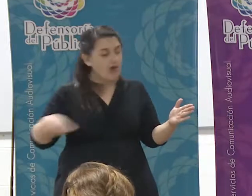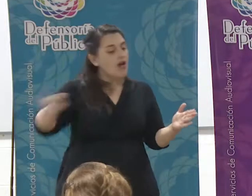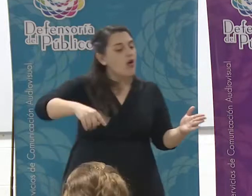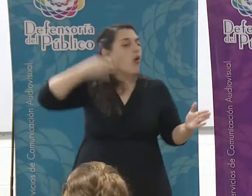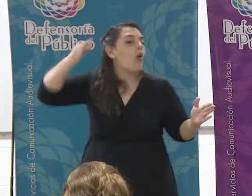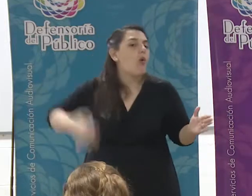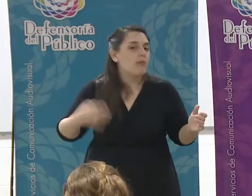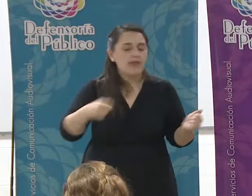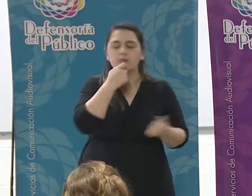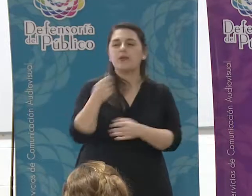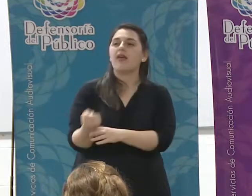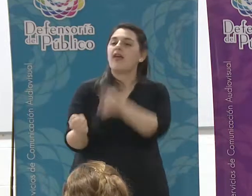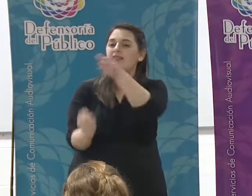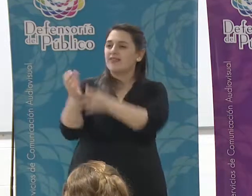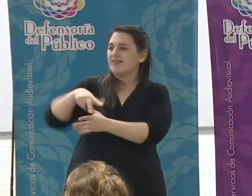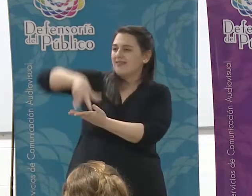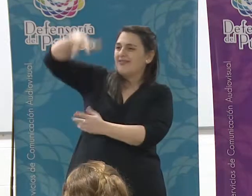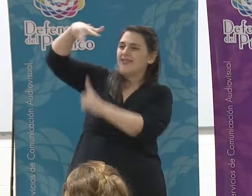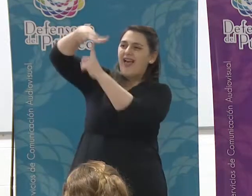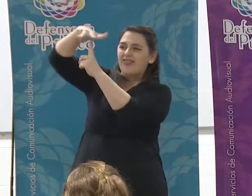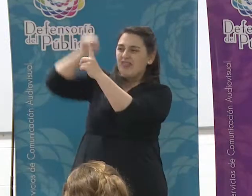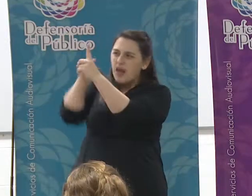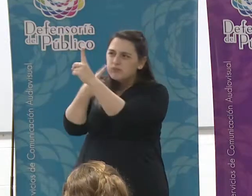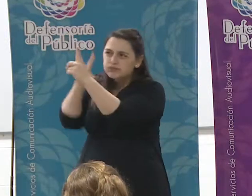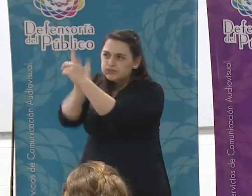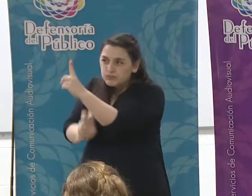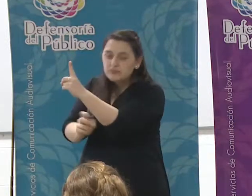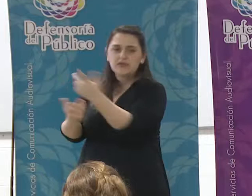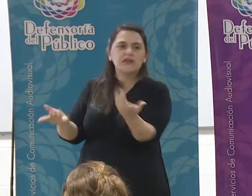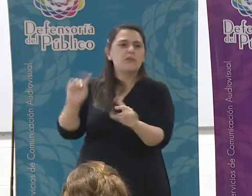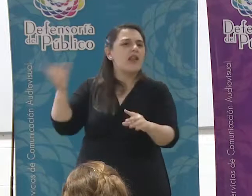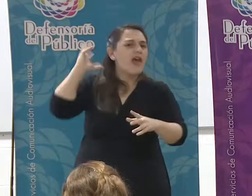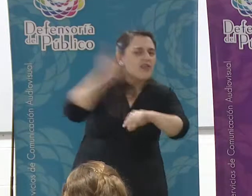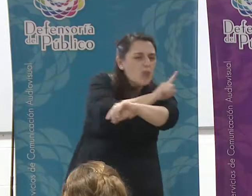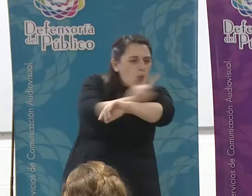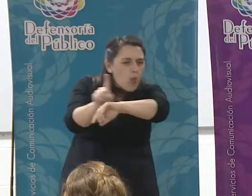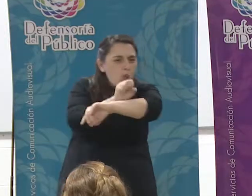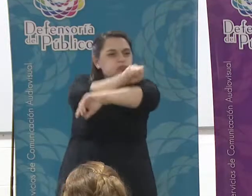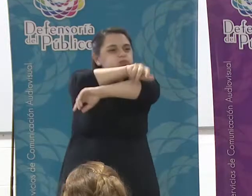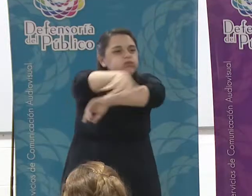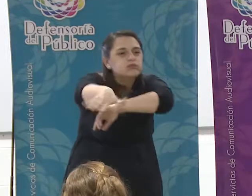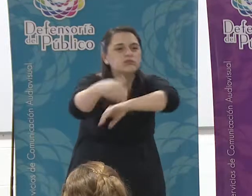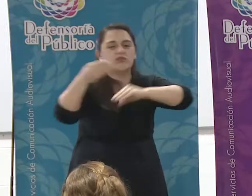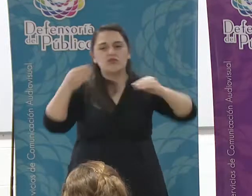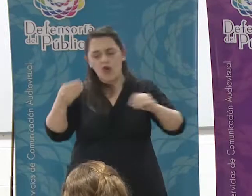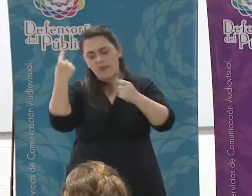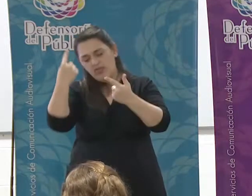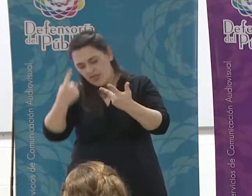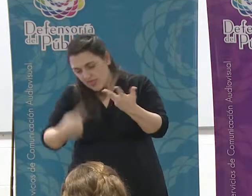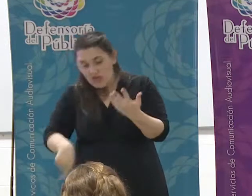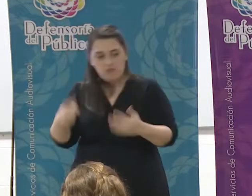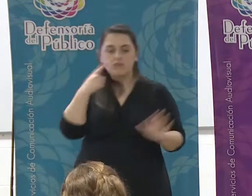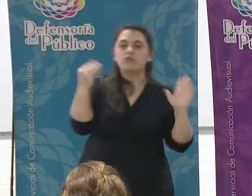de inspección de antenas, de radiofrecuencia, radiodifusión y televisión, bueno, todo tipo de antena, digamos, que emita una